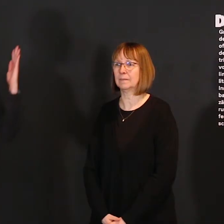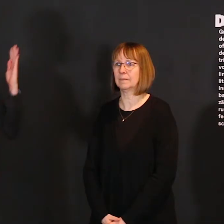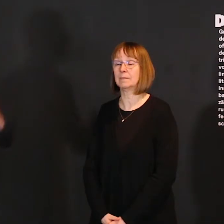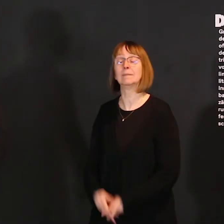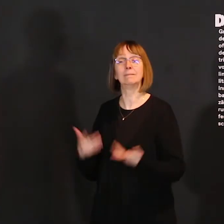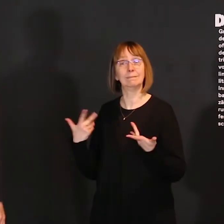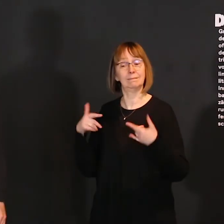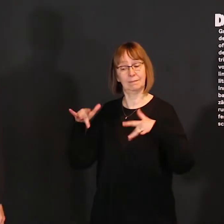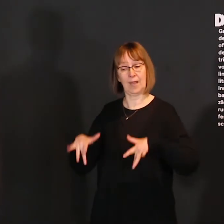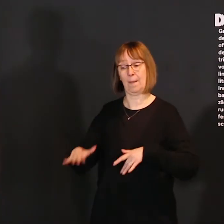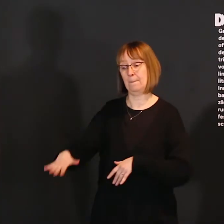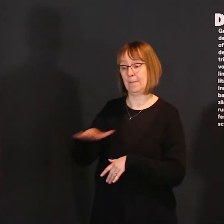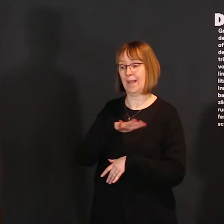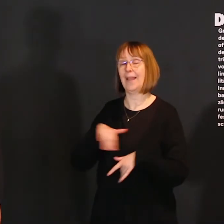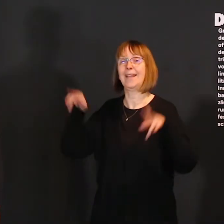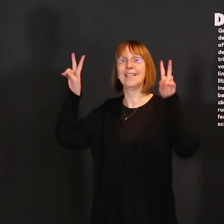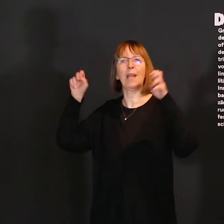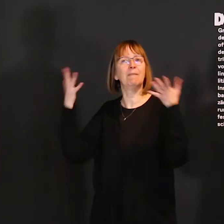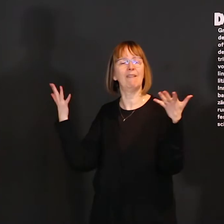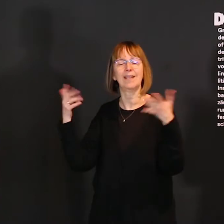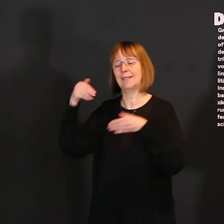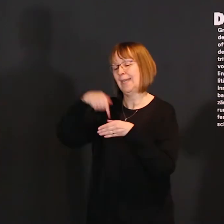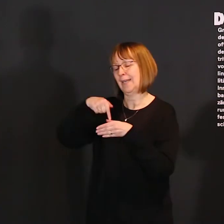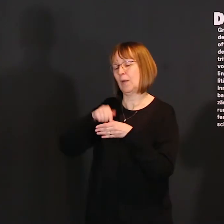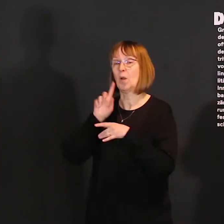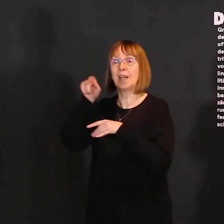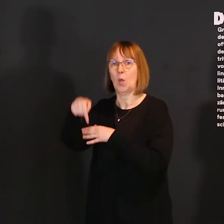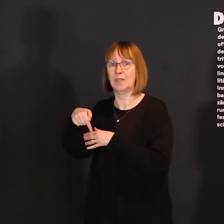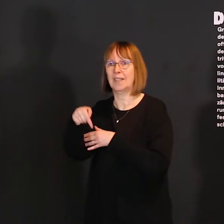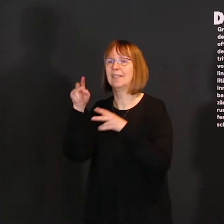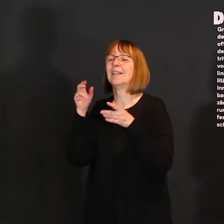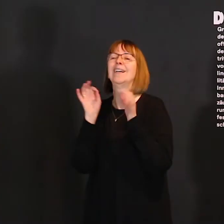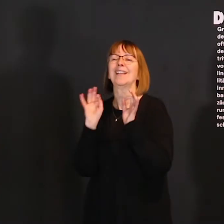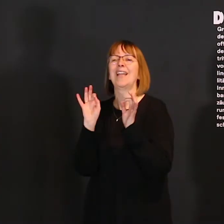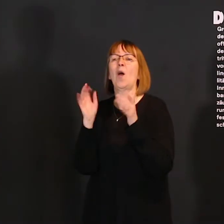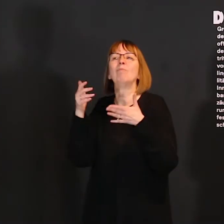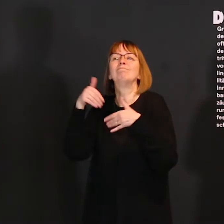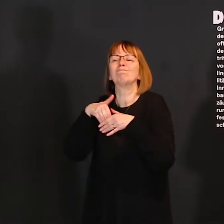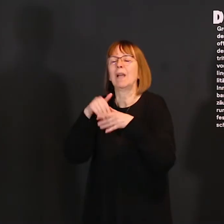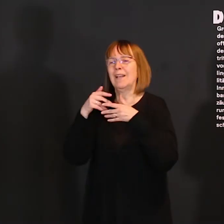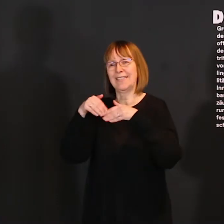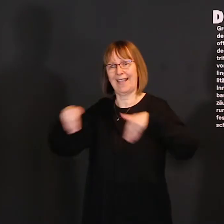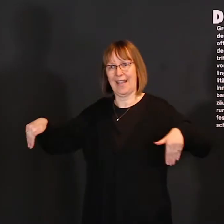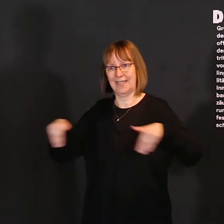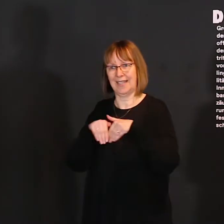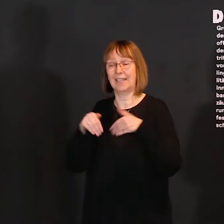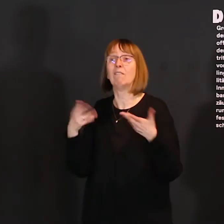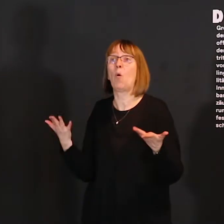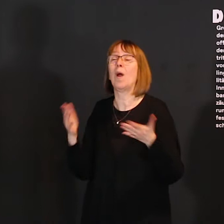Wir sind hier im Bereich drinnen oder draußen. Es geht konkret um Grenzen, und zwar um die Aufteilung des